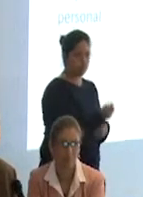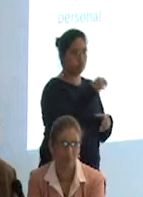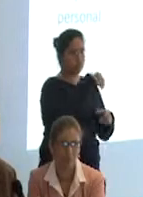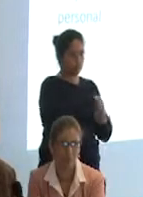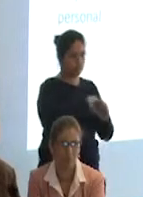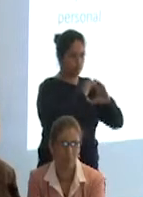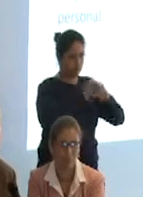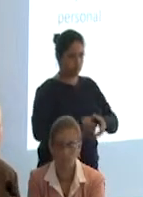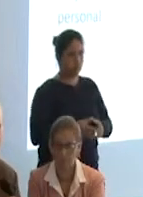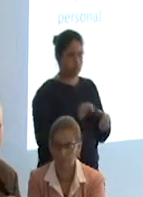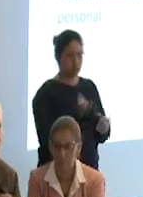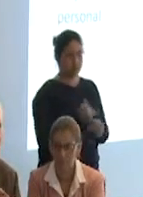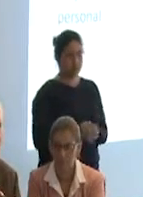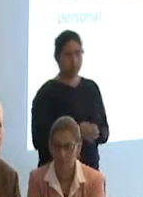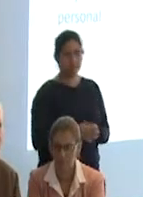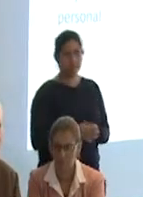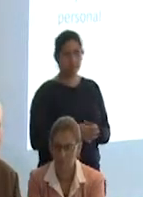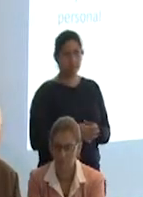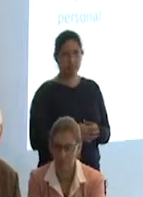que vienen a la clase.